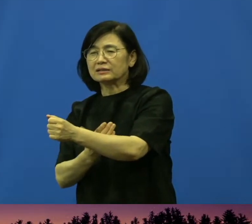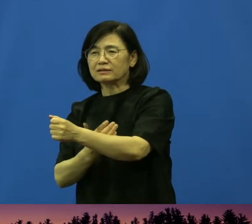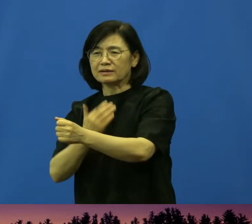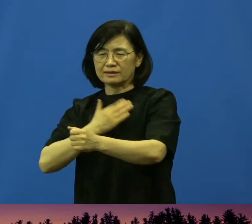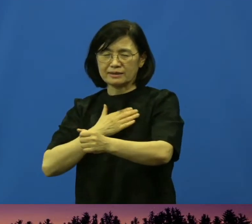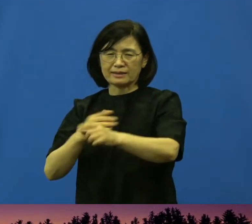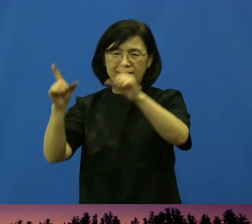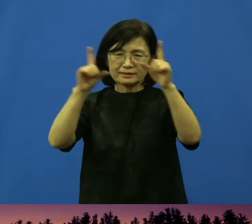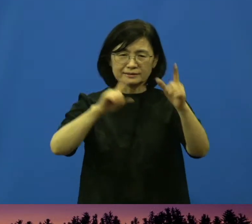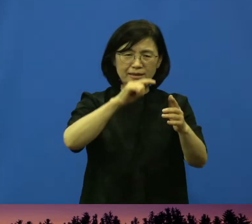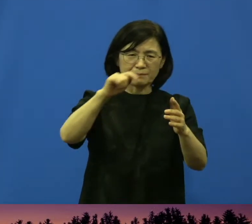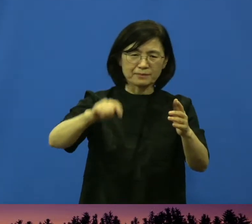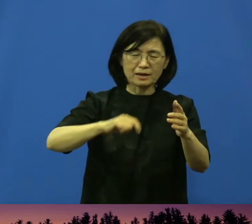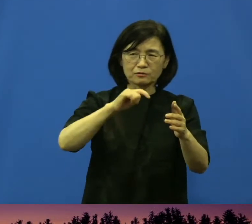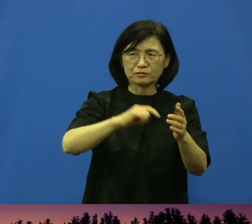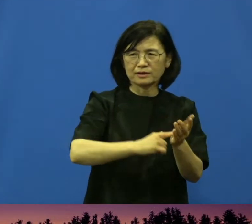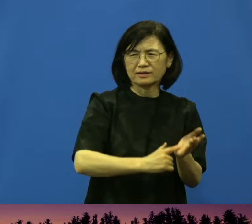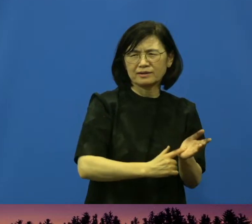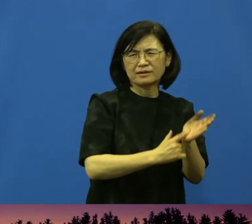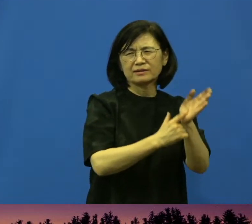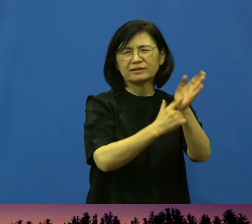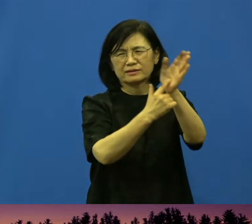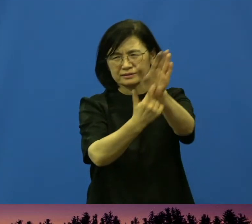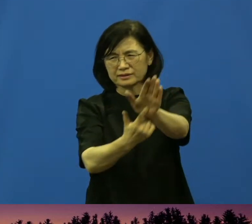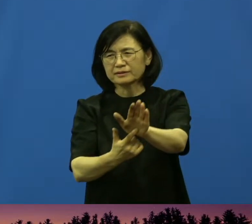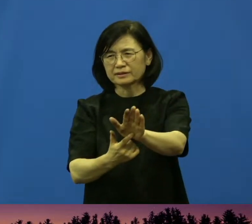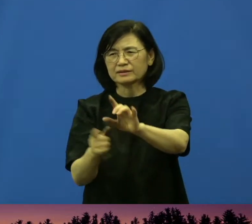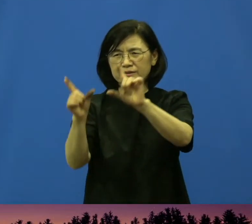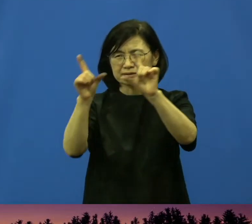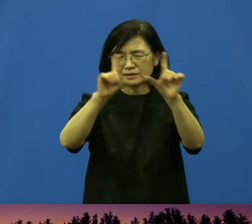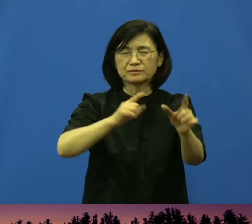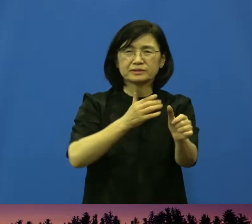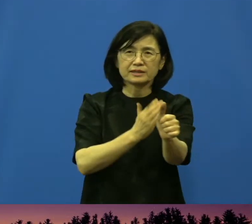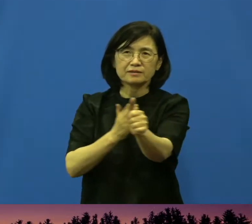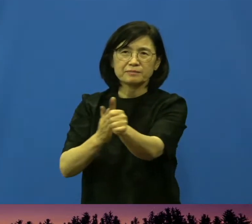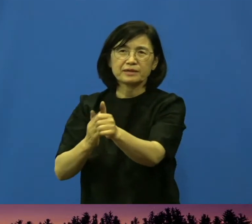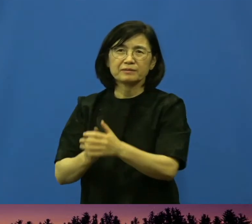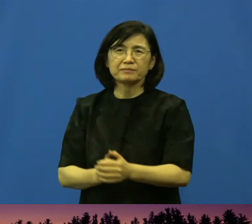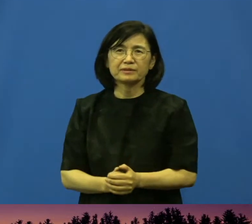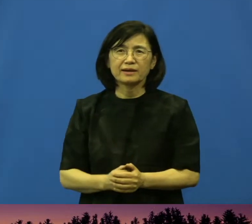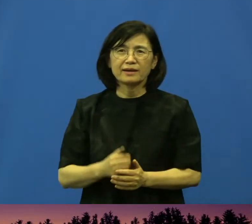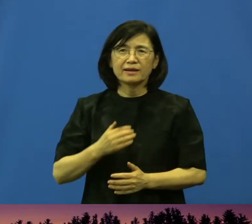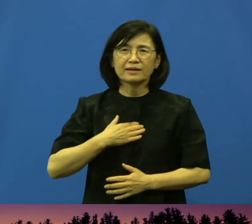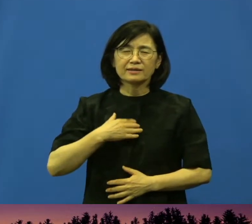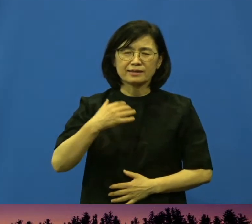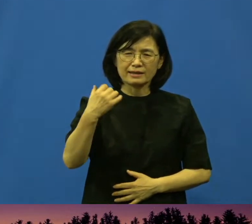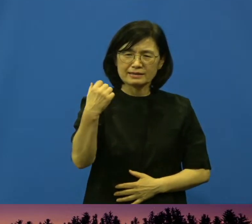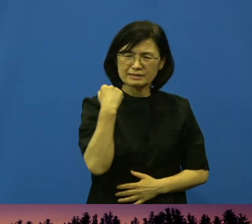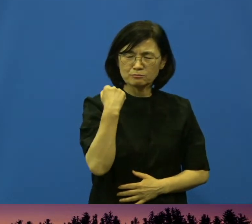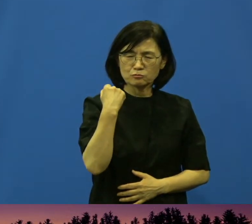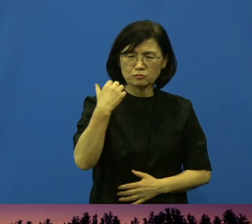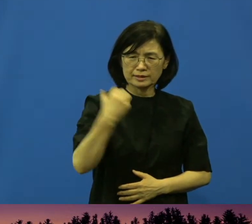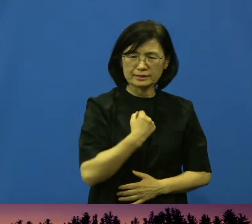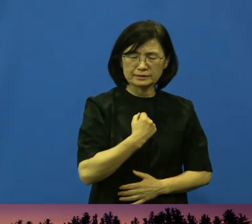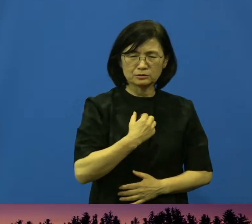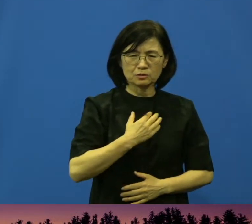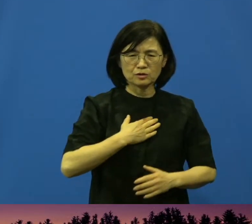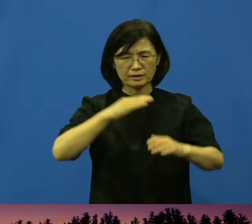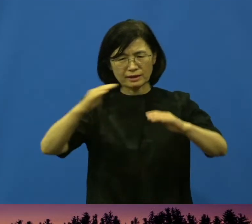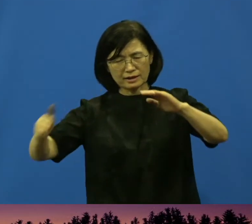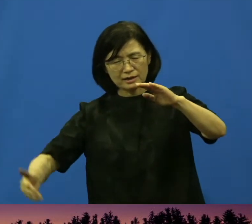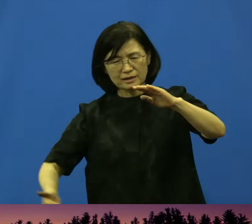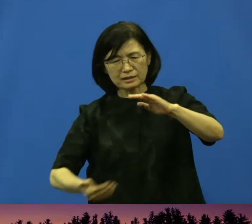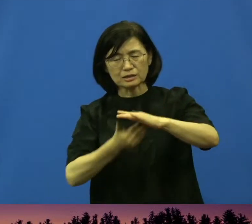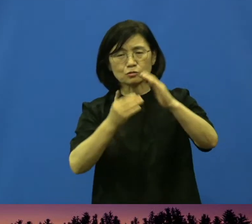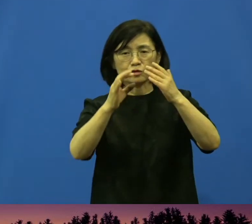삶을 살아가게 하시기를 원하시는 거예요. 여러분, 내가 가진 힘으로 내가 뭔가를 이루었다면 결코 하나님 앞에